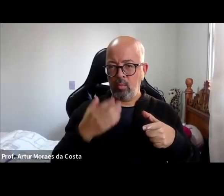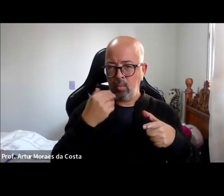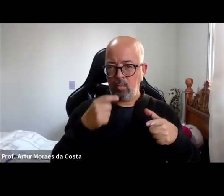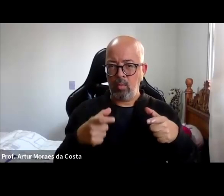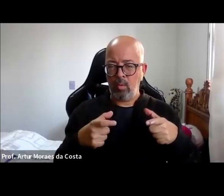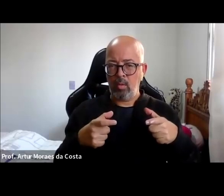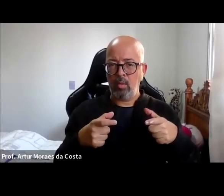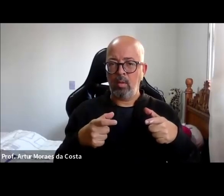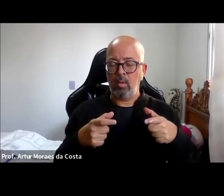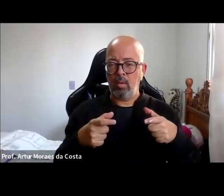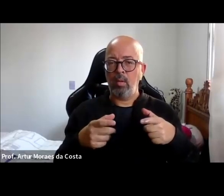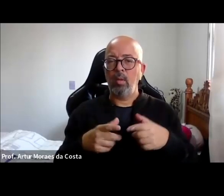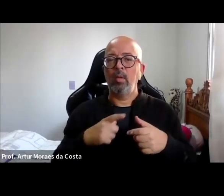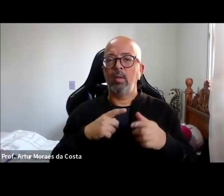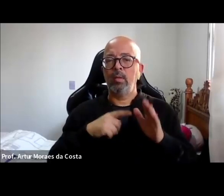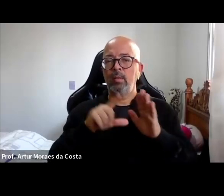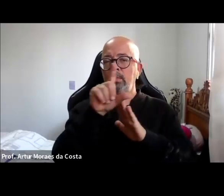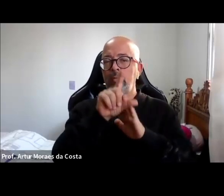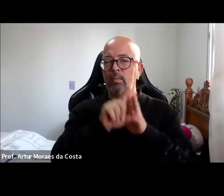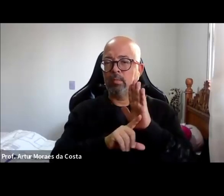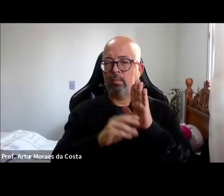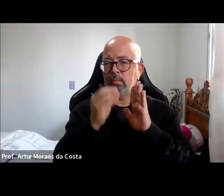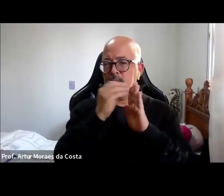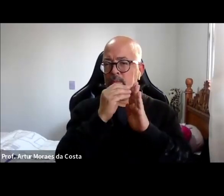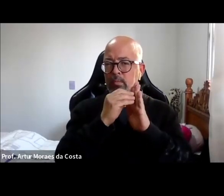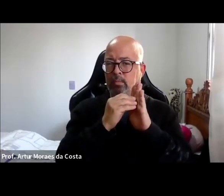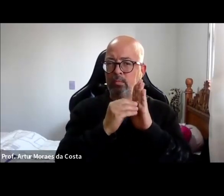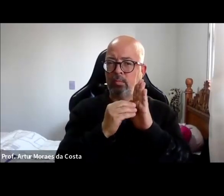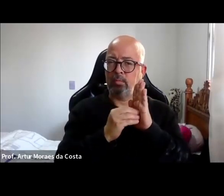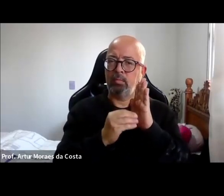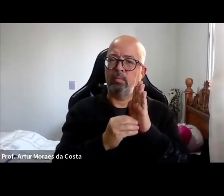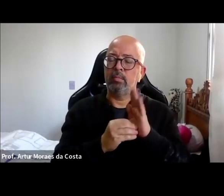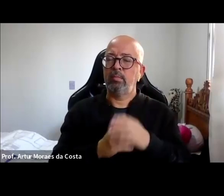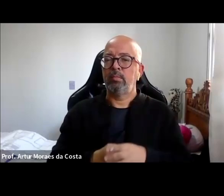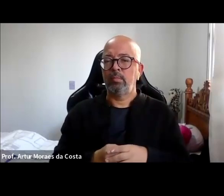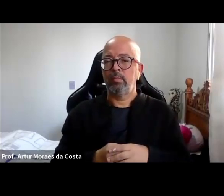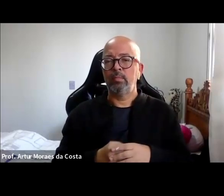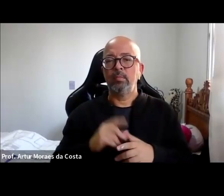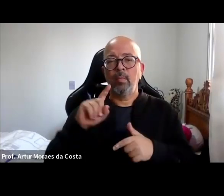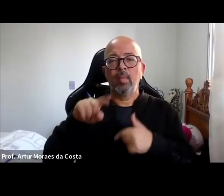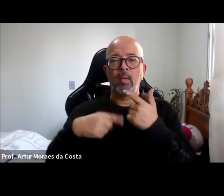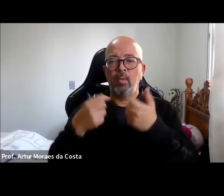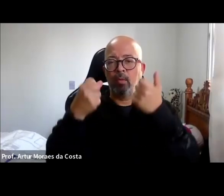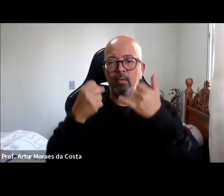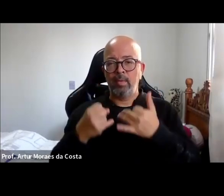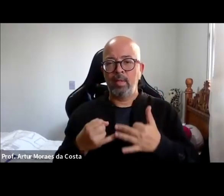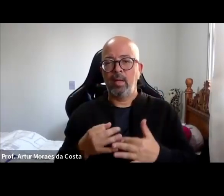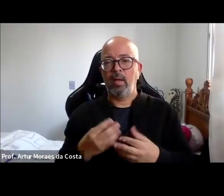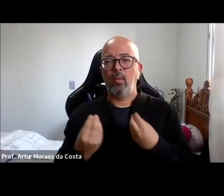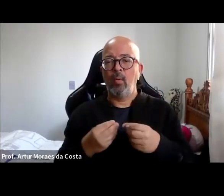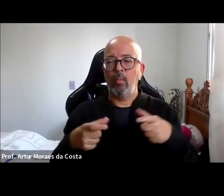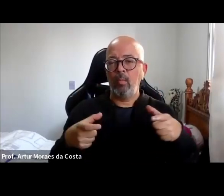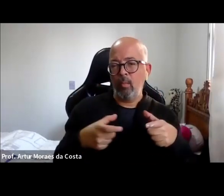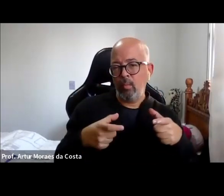cosas que tengo más adelante sí y que eh Y que bueno las tengo como en ese orden